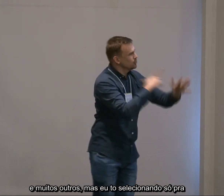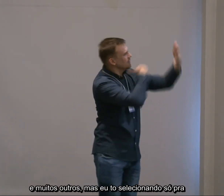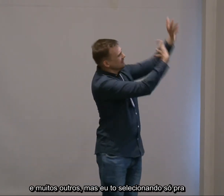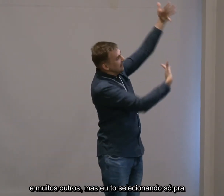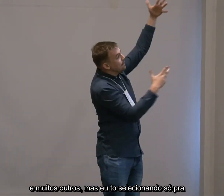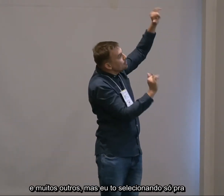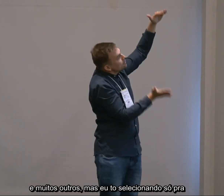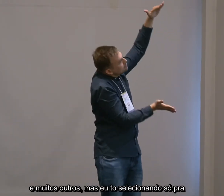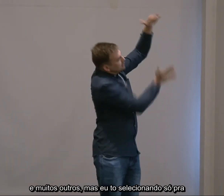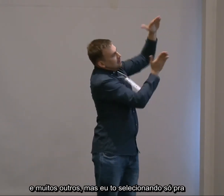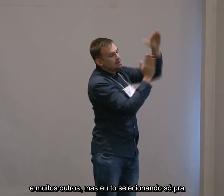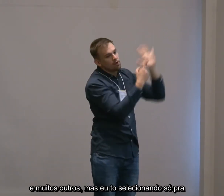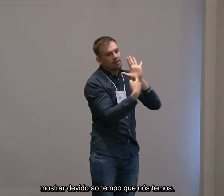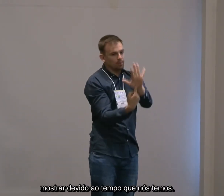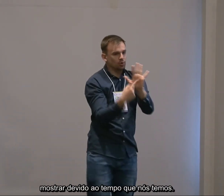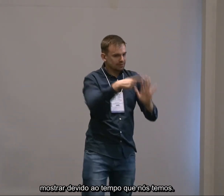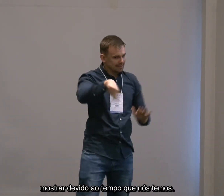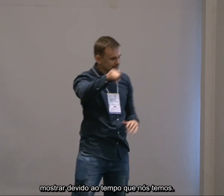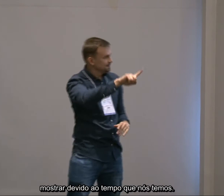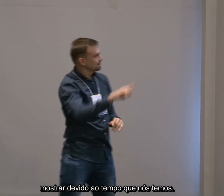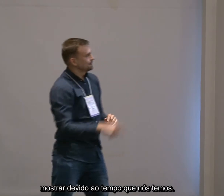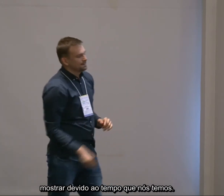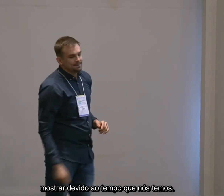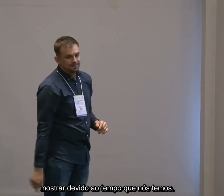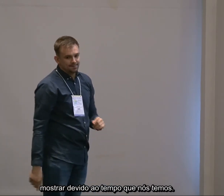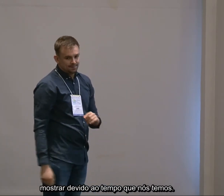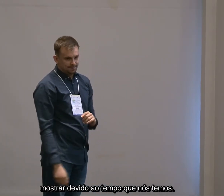mas eu estou selecionando aqui só pra mostrar pelo tempo que nós temos